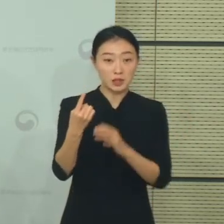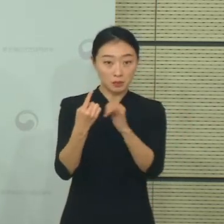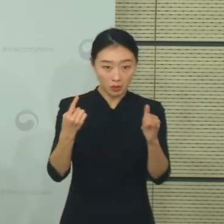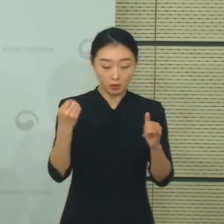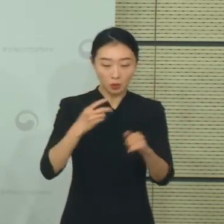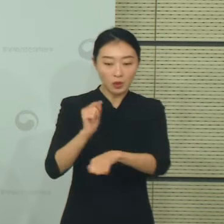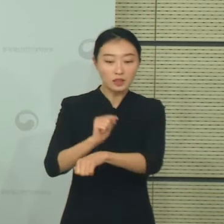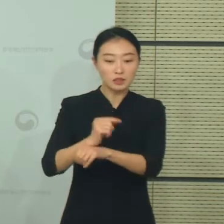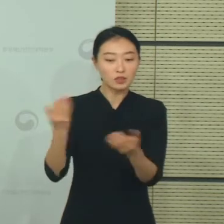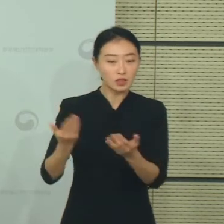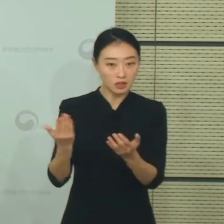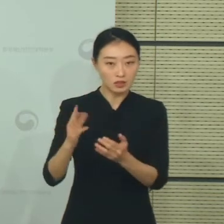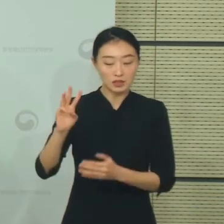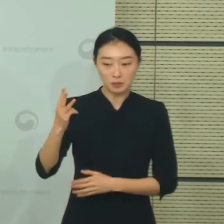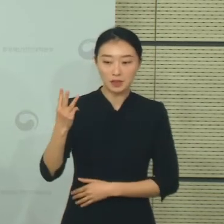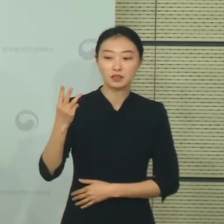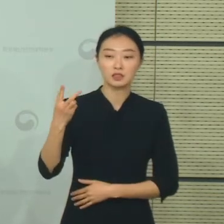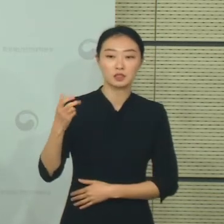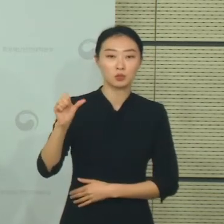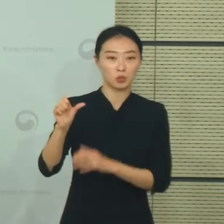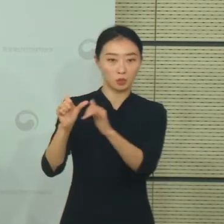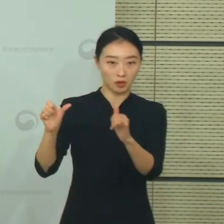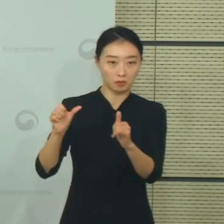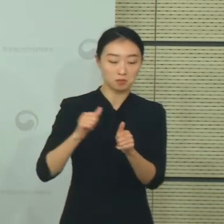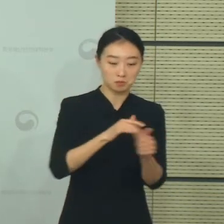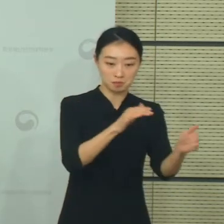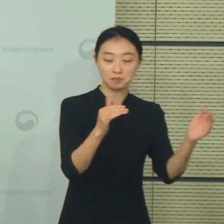행정인력 375명이 배치되어 있습니다.